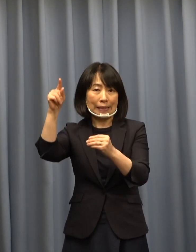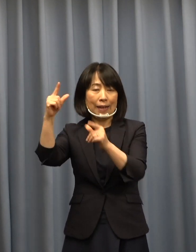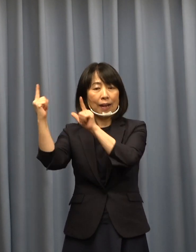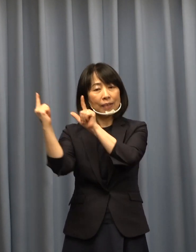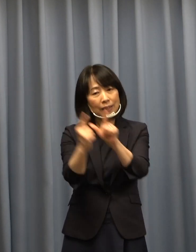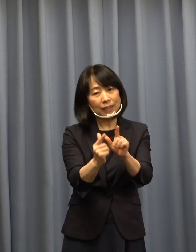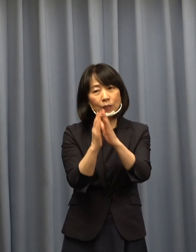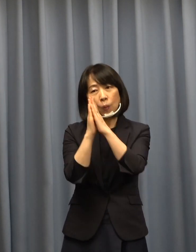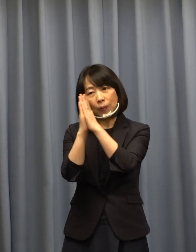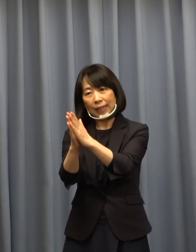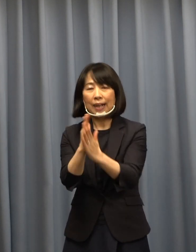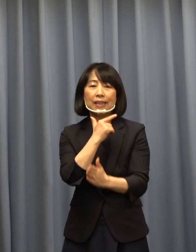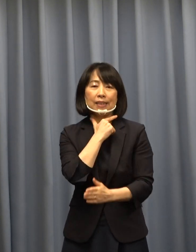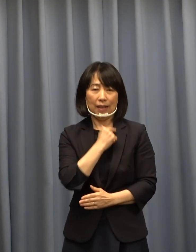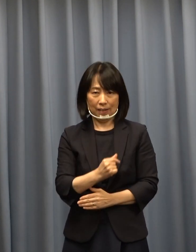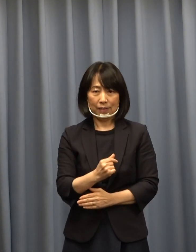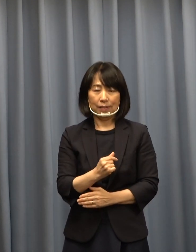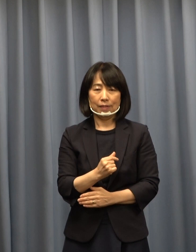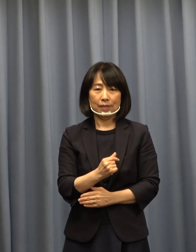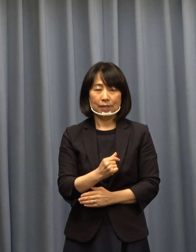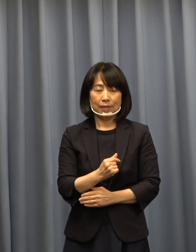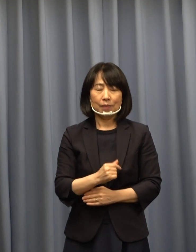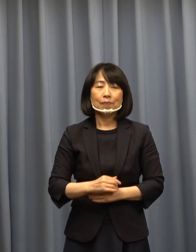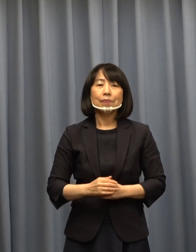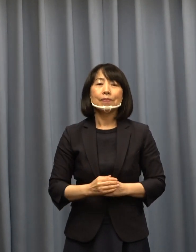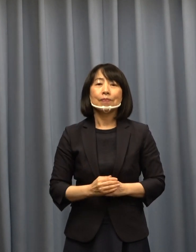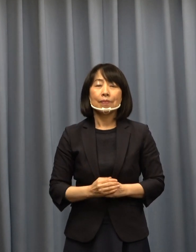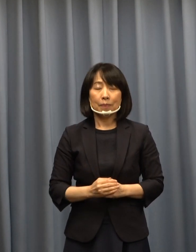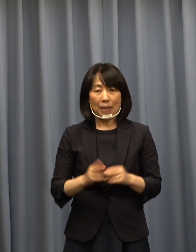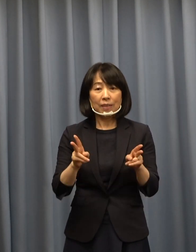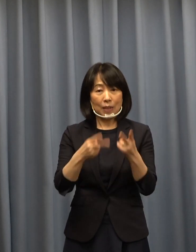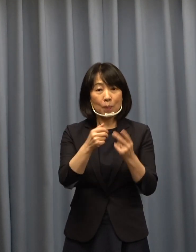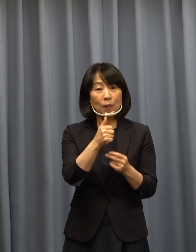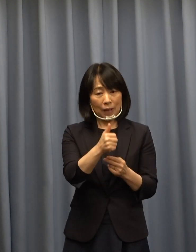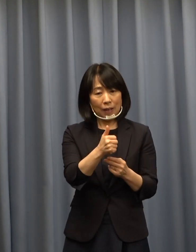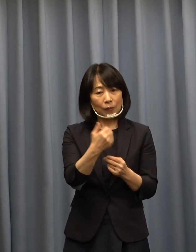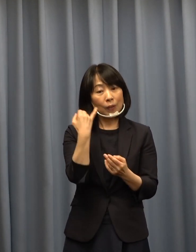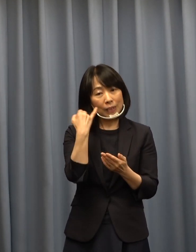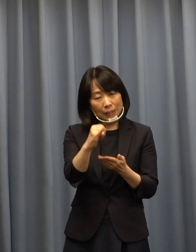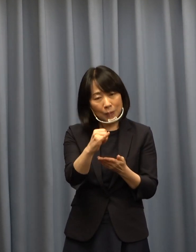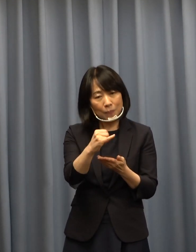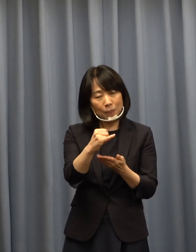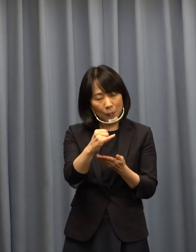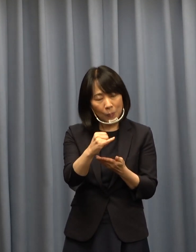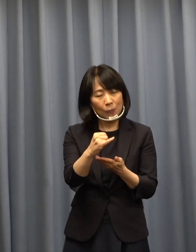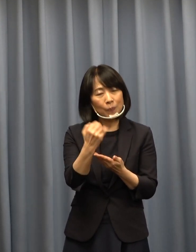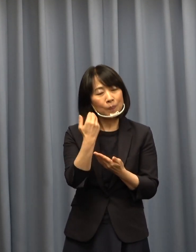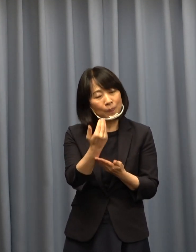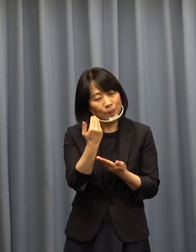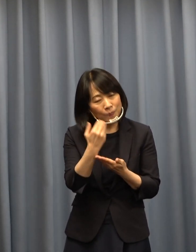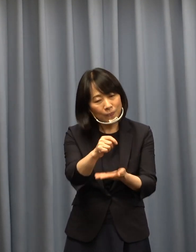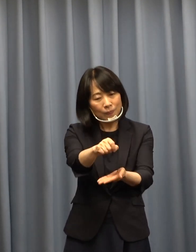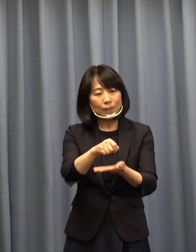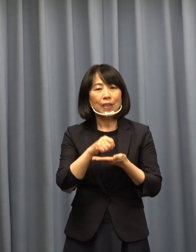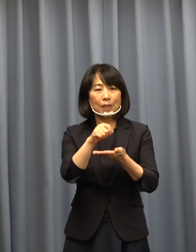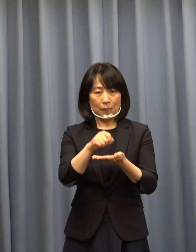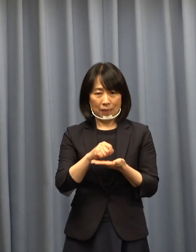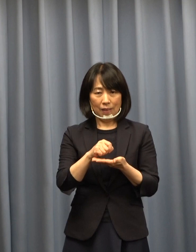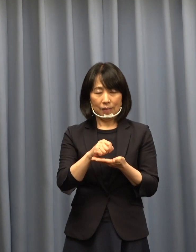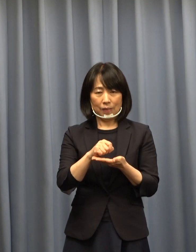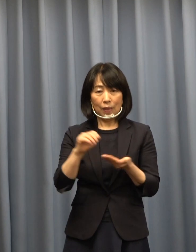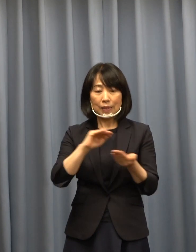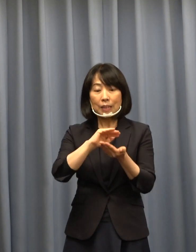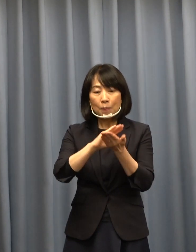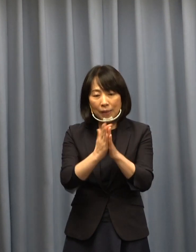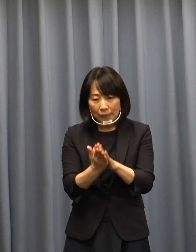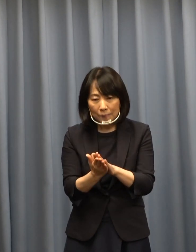至りました。最終的にはもちろん専門家の先生方のご意見もお伺いいたしましたけれども、我々県として